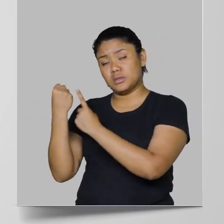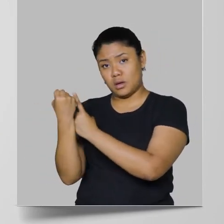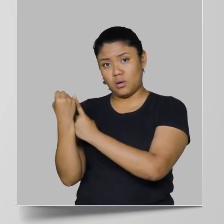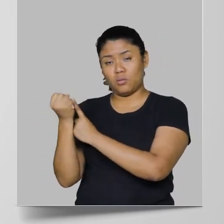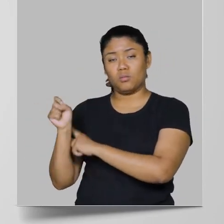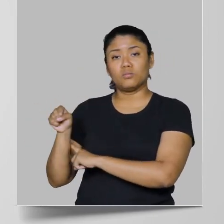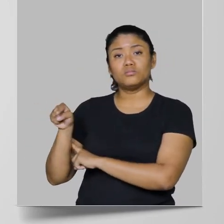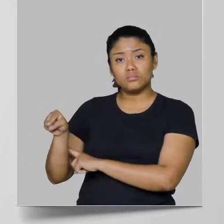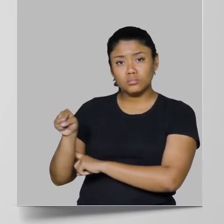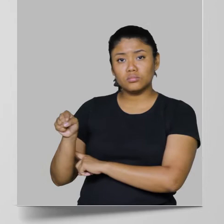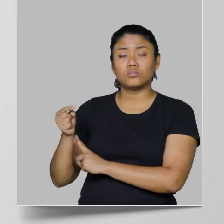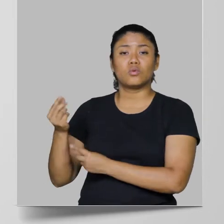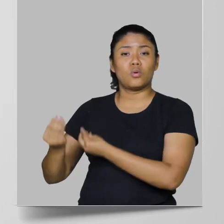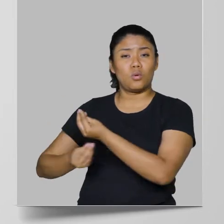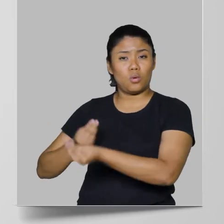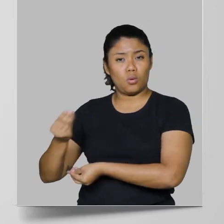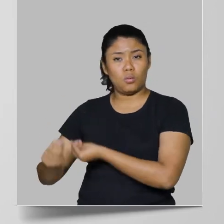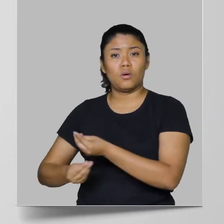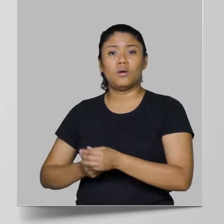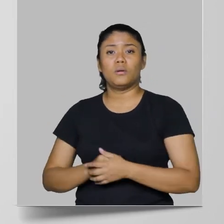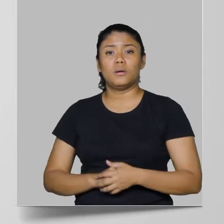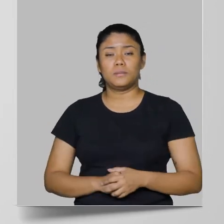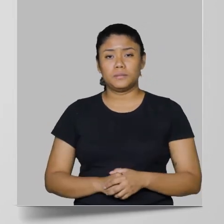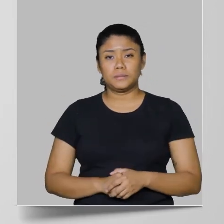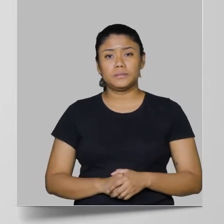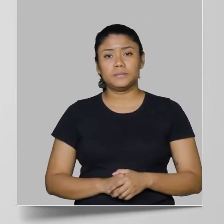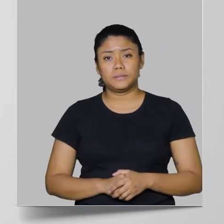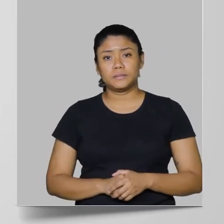modelo social, vai dizer